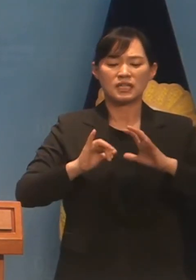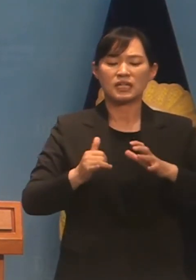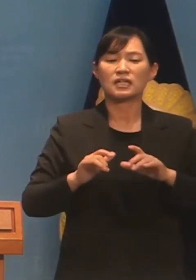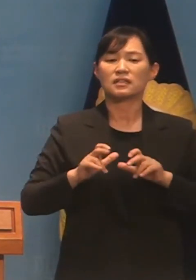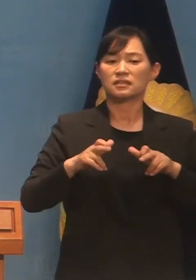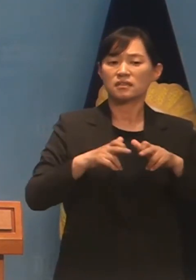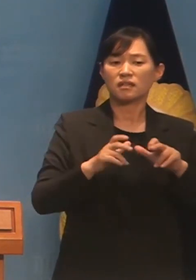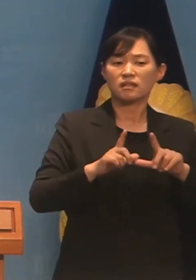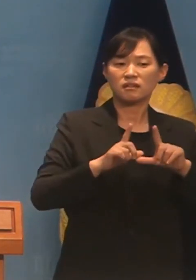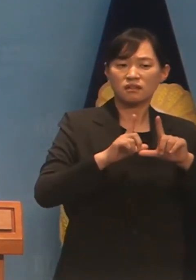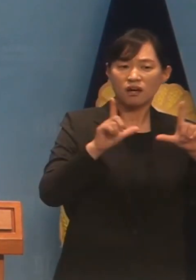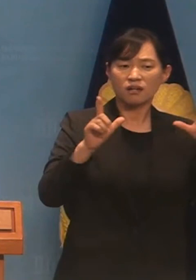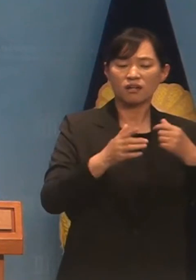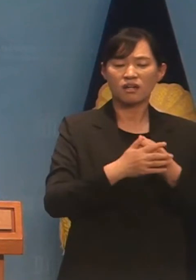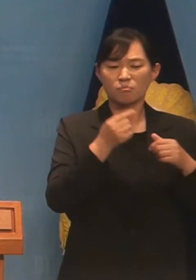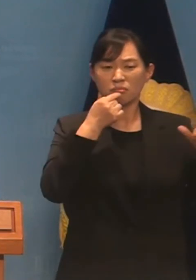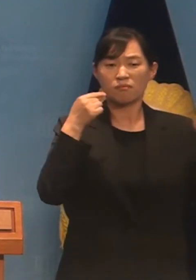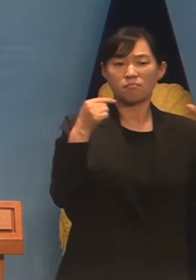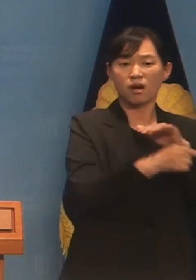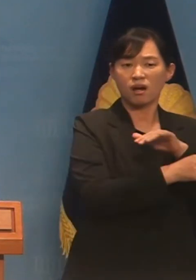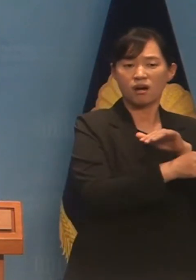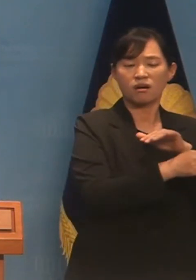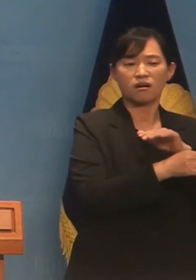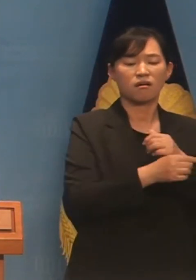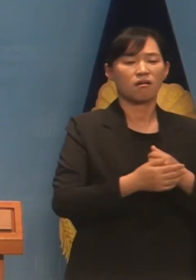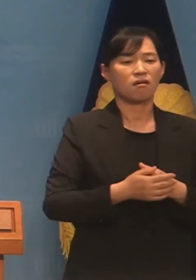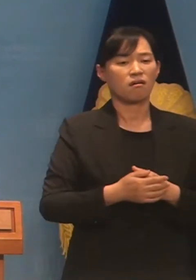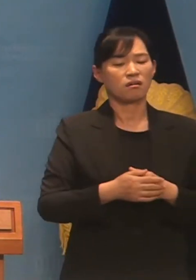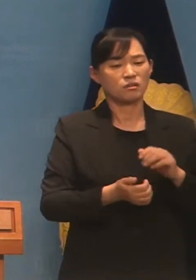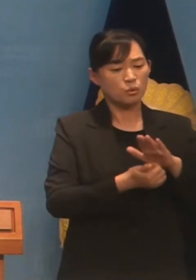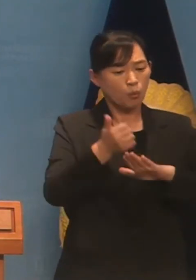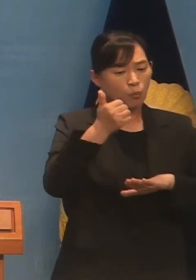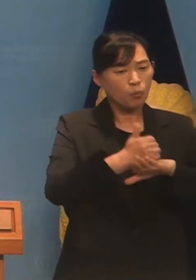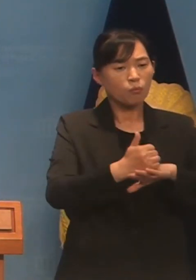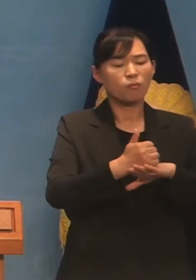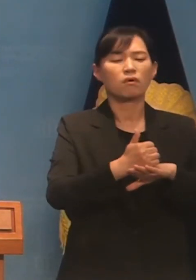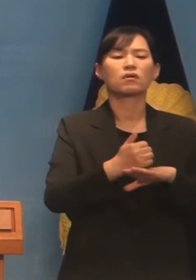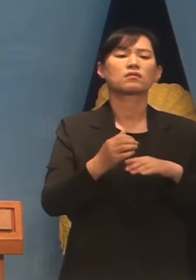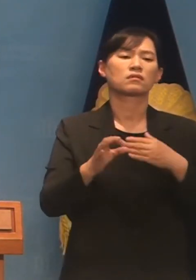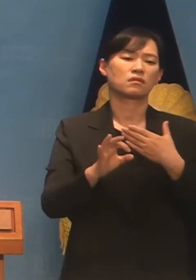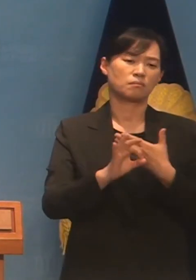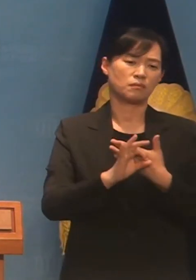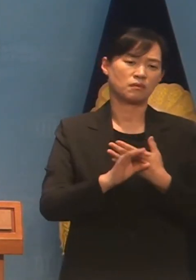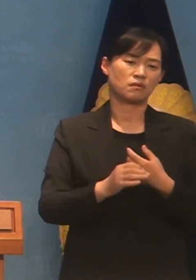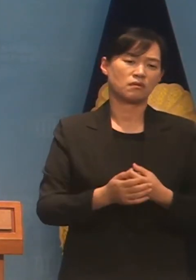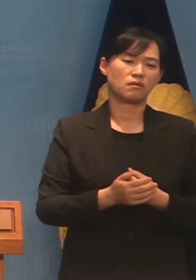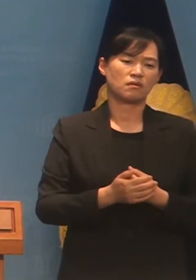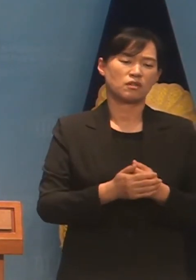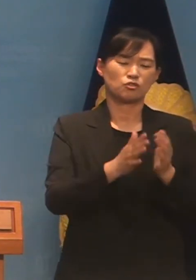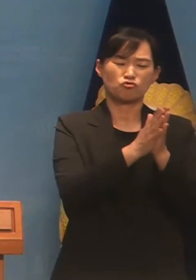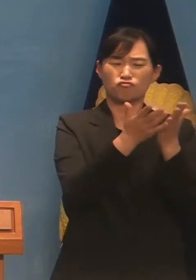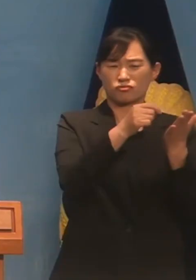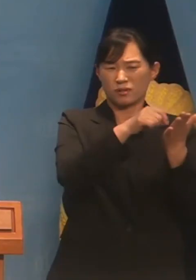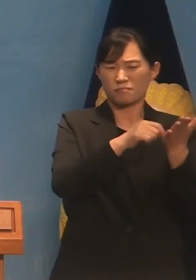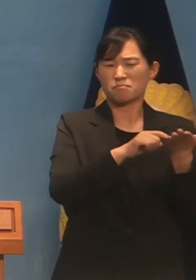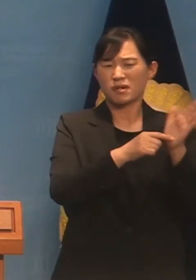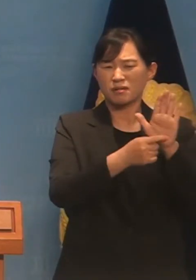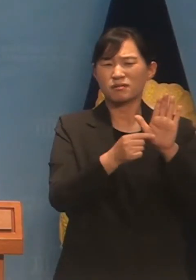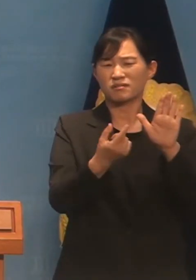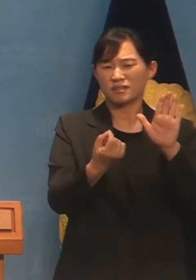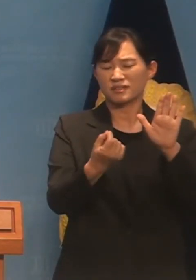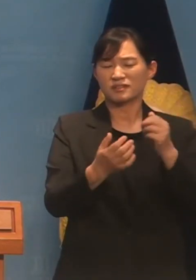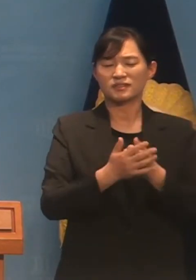날에 위헌적 비상계엄이 성공했다면 노상원 수첩에서 드러난 것처럼